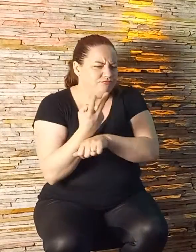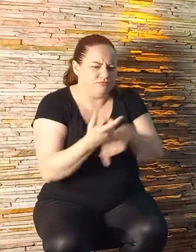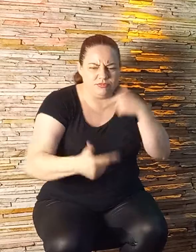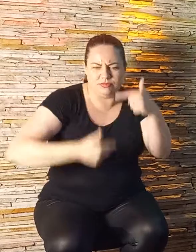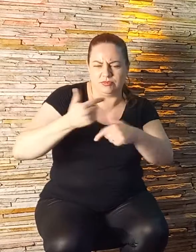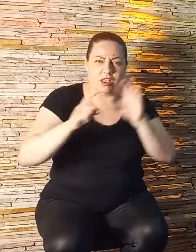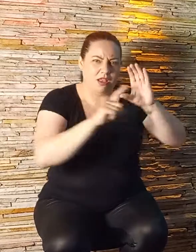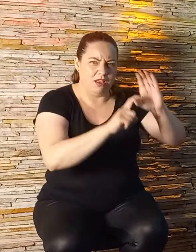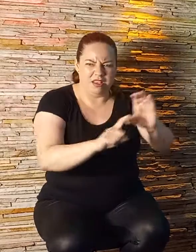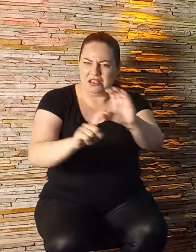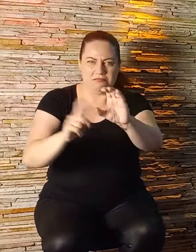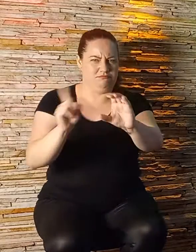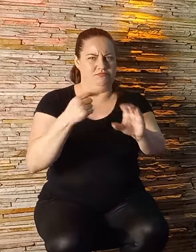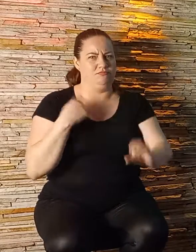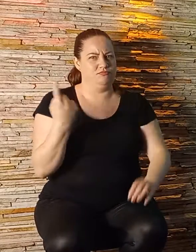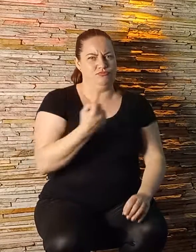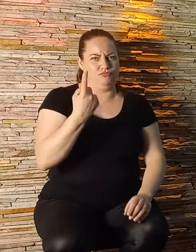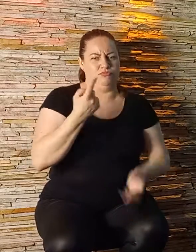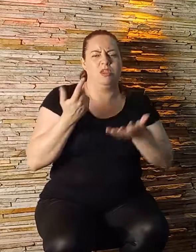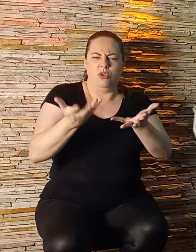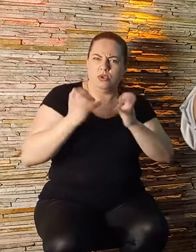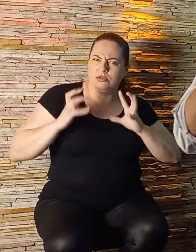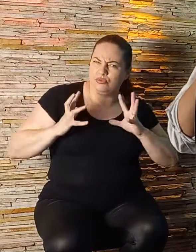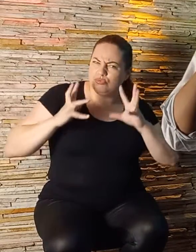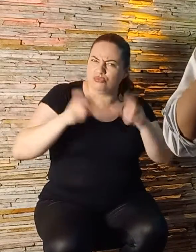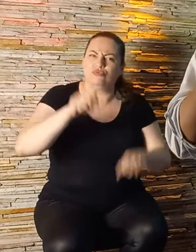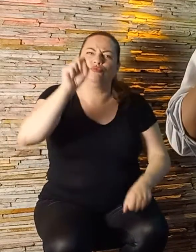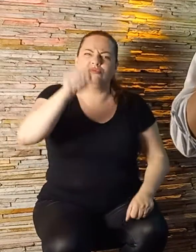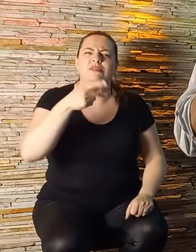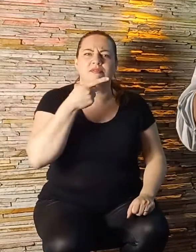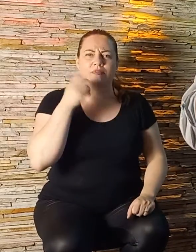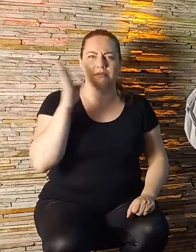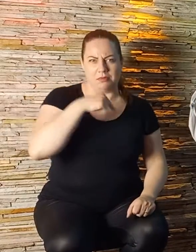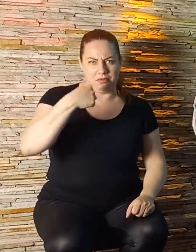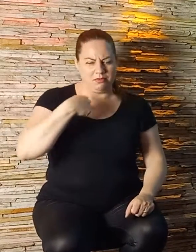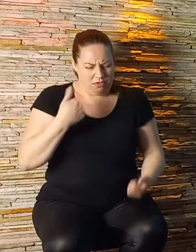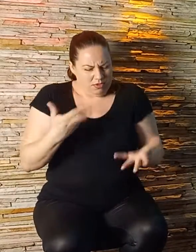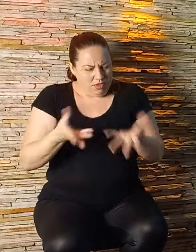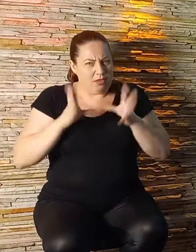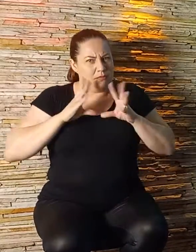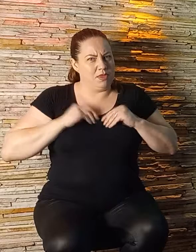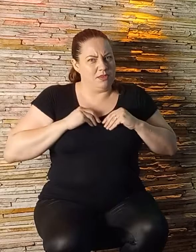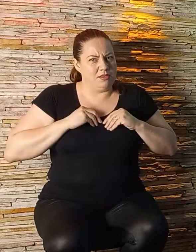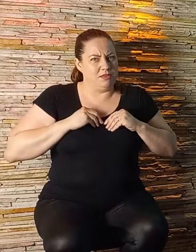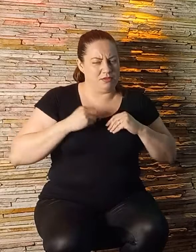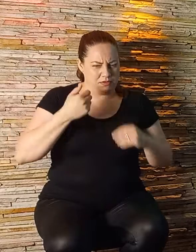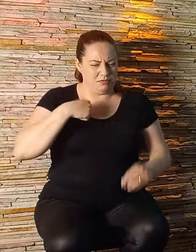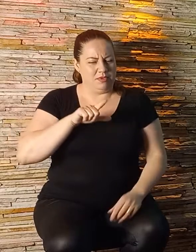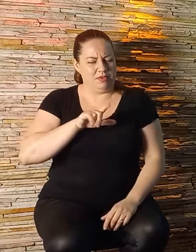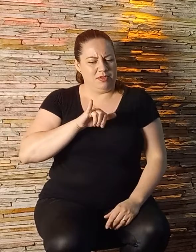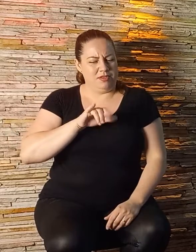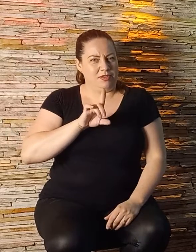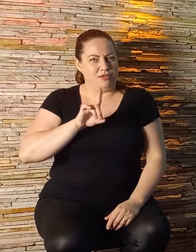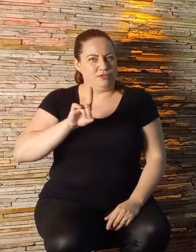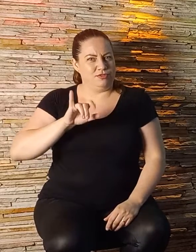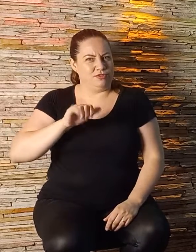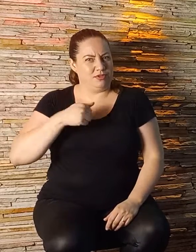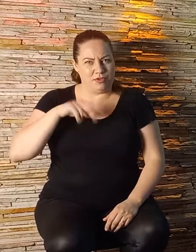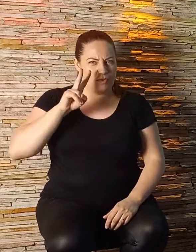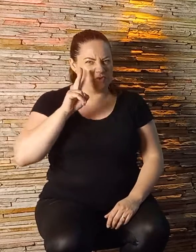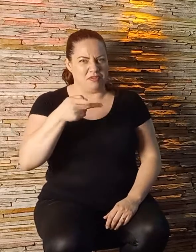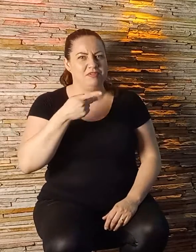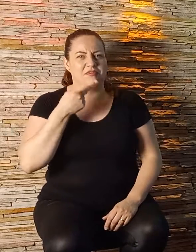Odin depende de mim eu quero mais que isso eu quero aquela vez que era tudo se você fala mal de mim eu quero que eu mereço você me chame me chame ali de Queen Eu